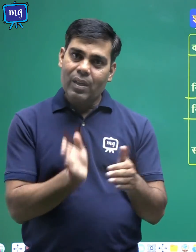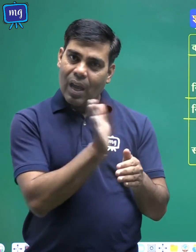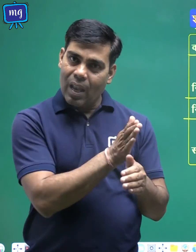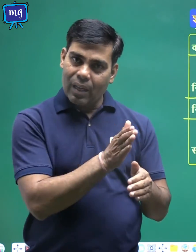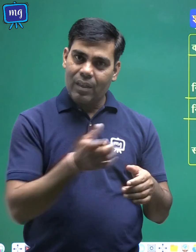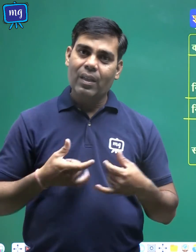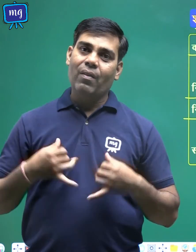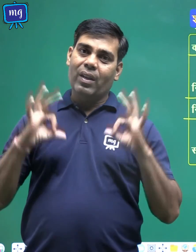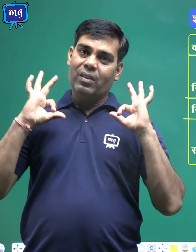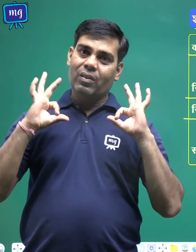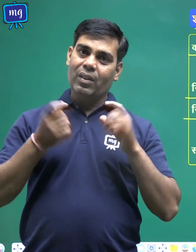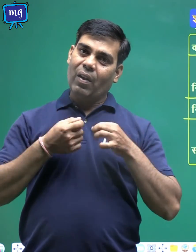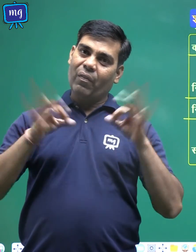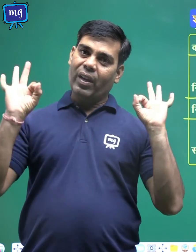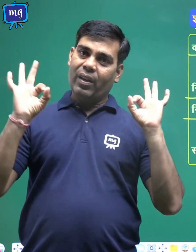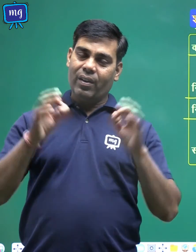स्वतंत्र।